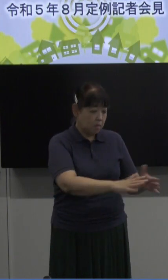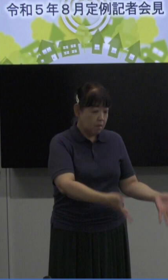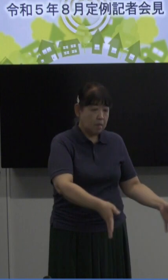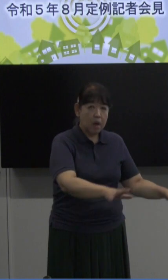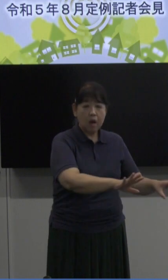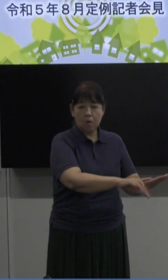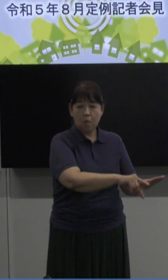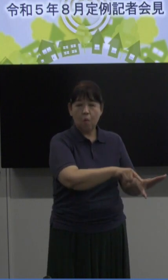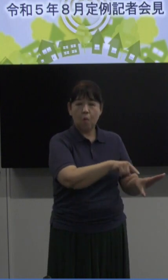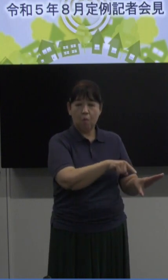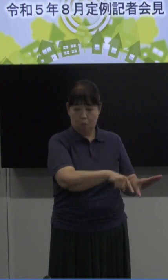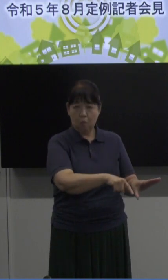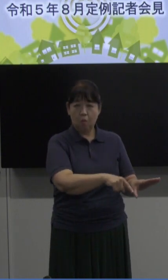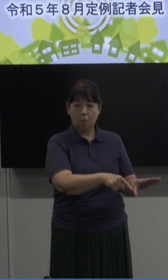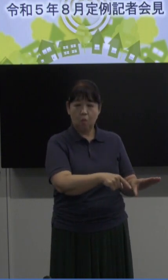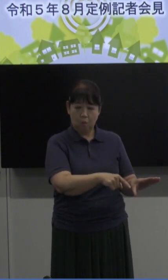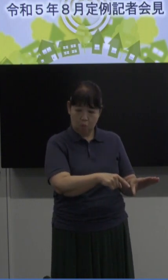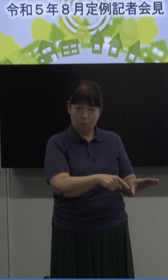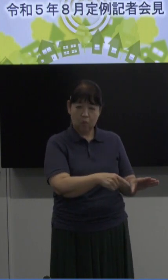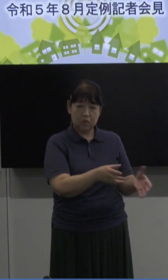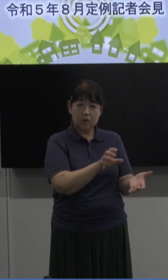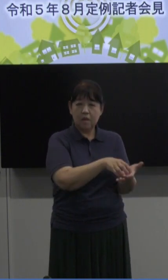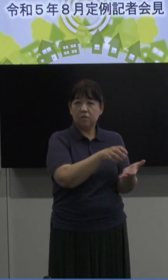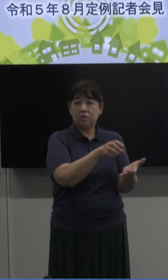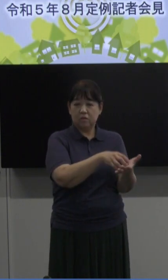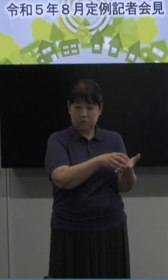1053万円でございます。